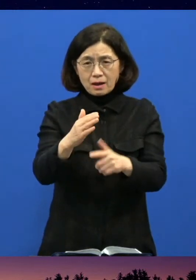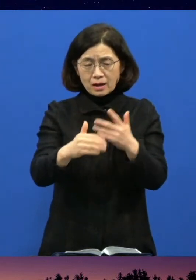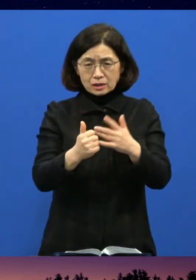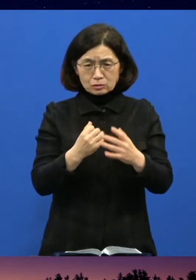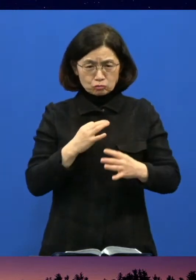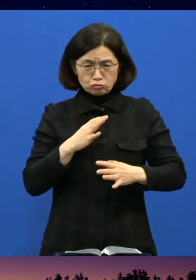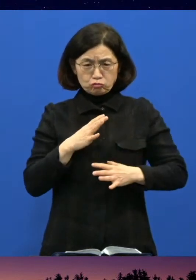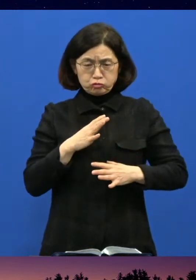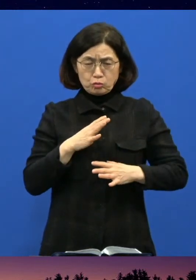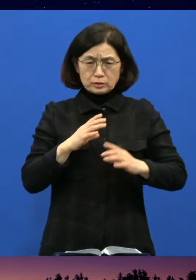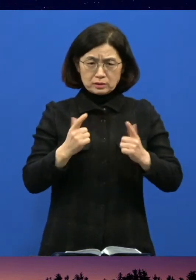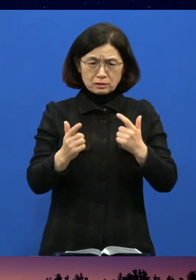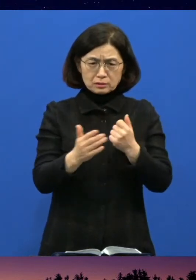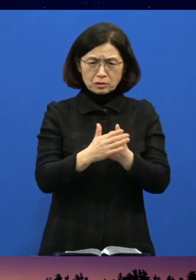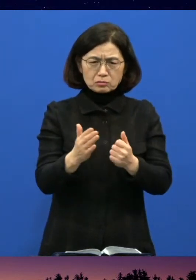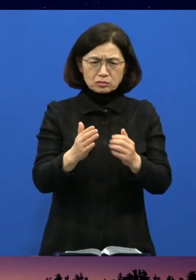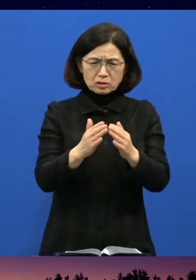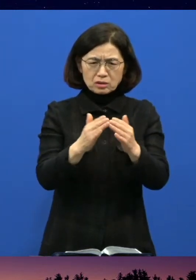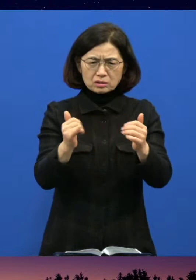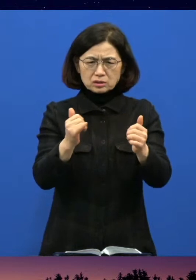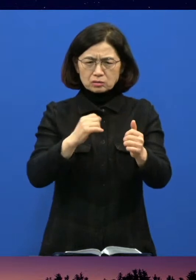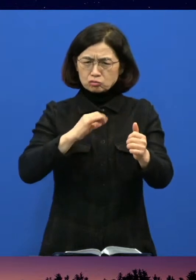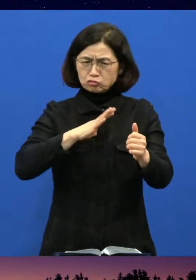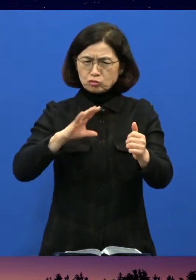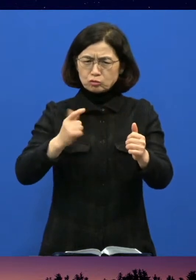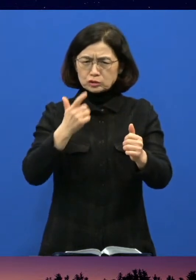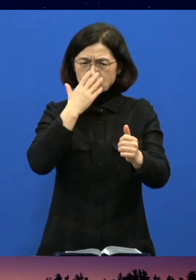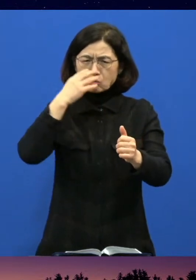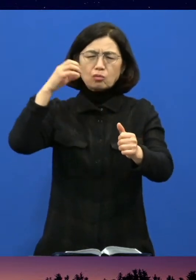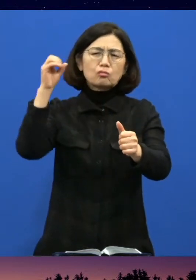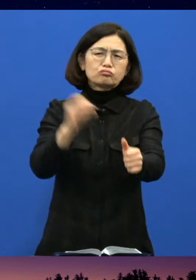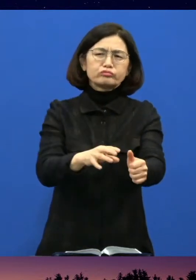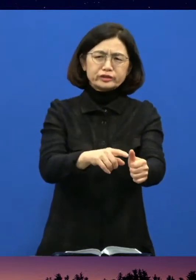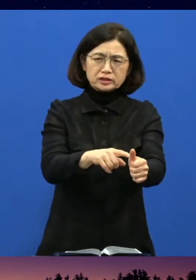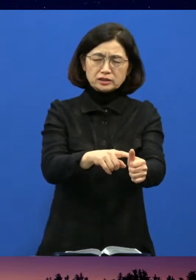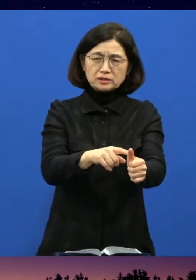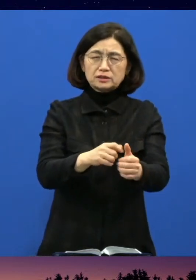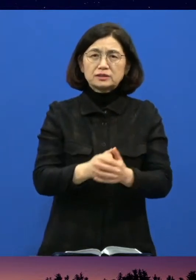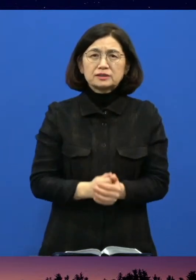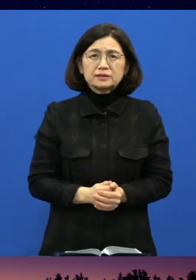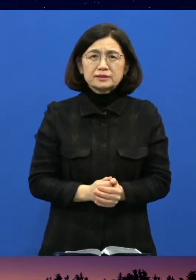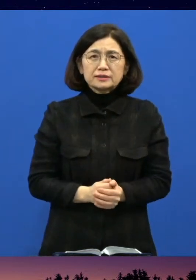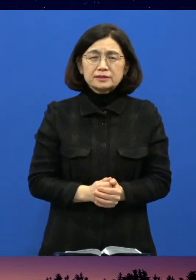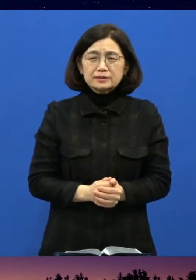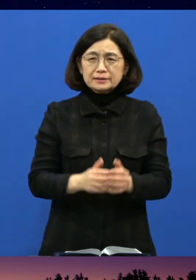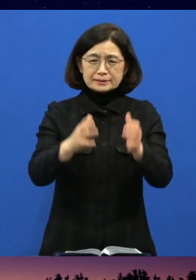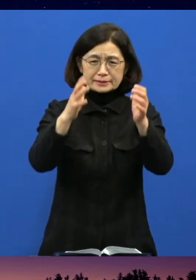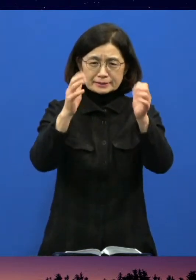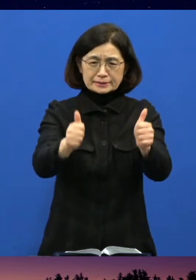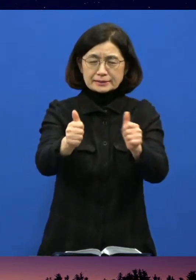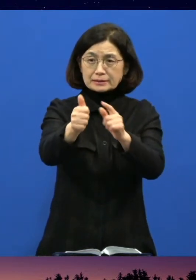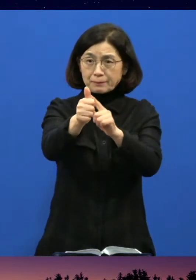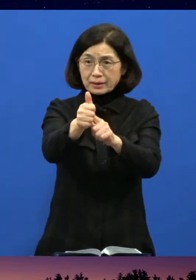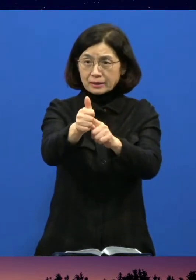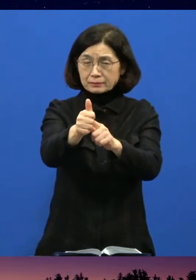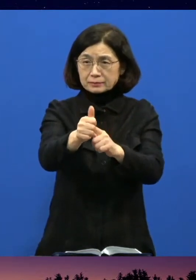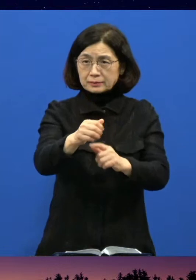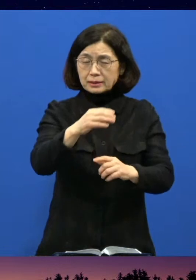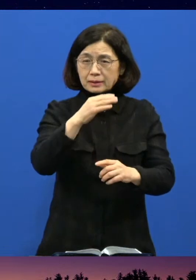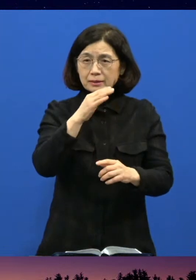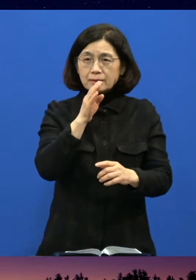뭐 사람은 뭐 아무것도 아니죠, 그죠? 그리고 이 한마디로 정의롭지 않은